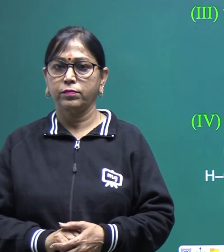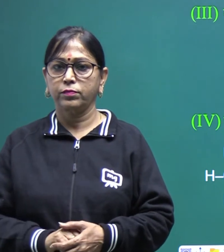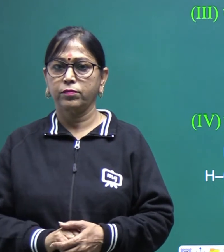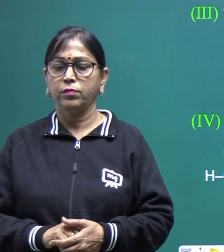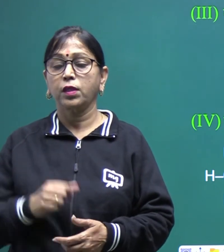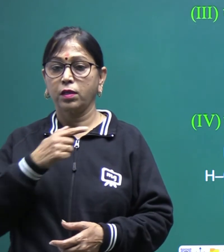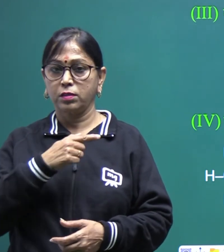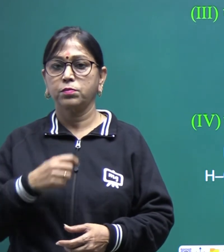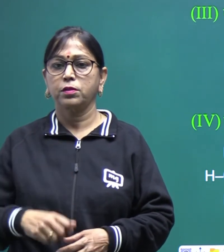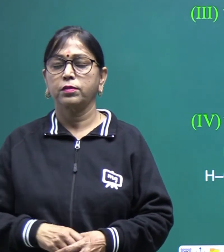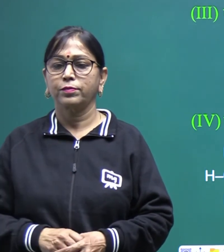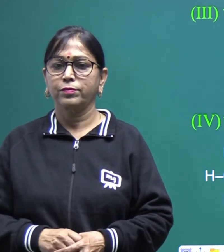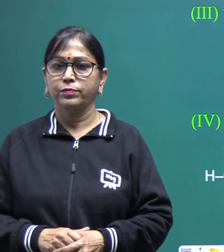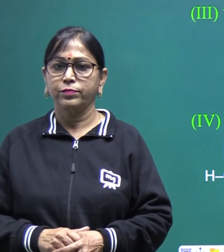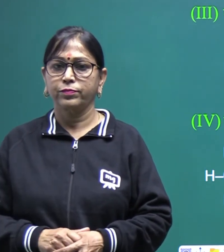इसमें